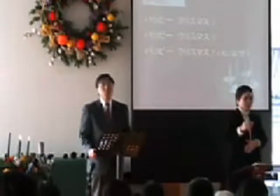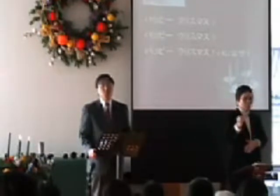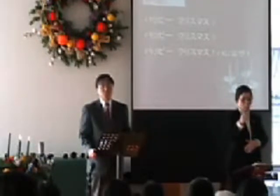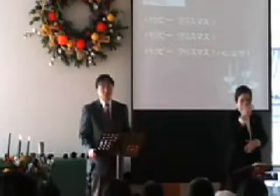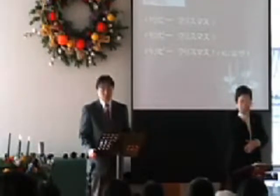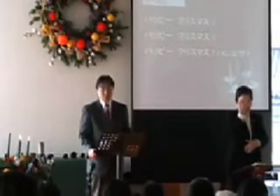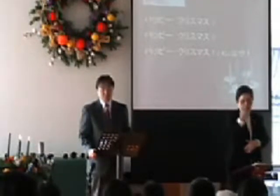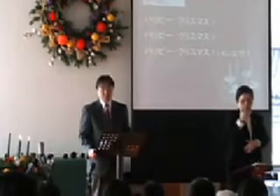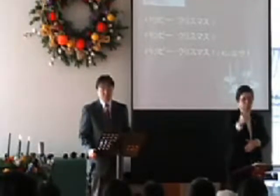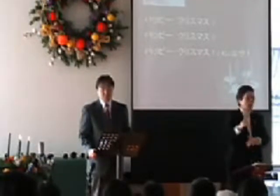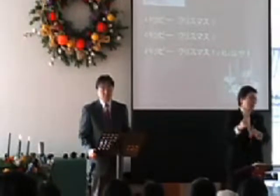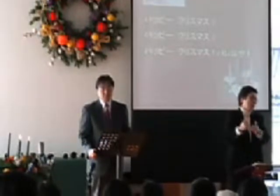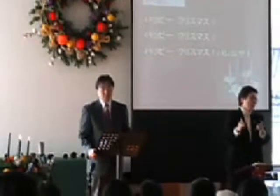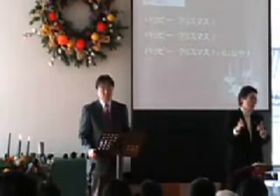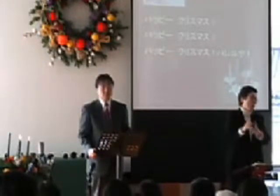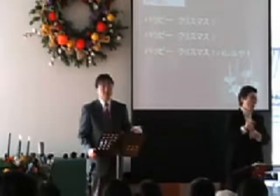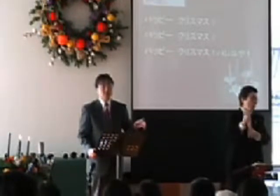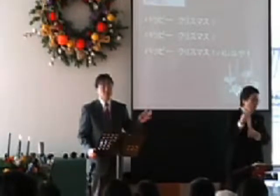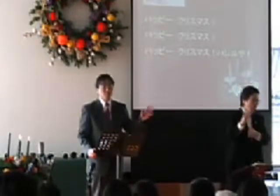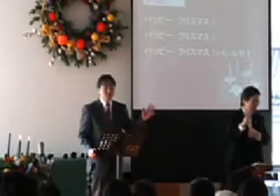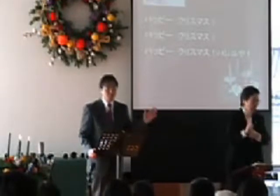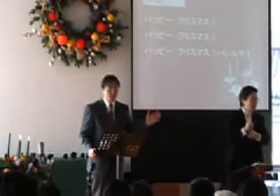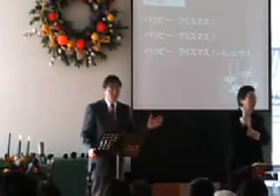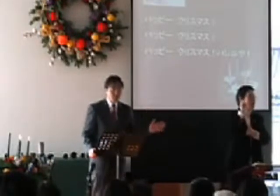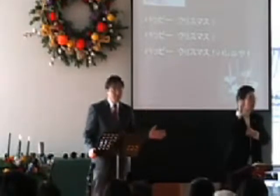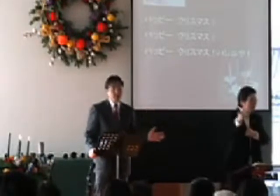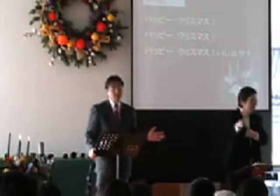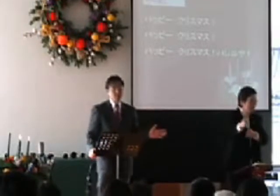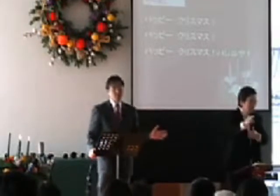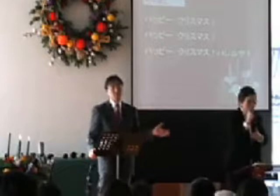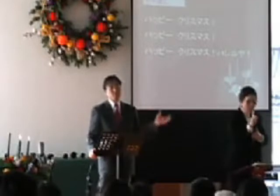新しい王が生まれたに違いありません。